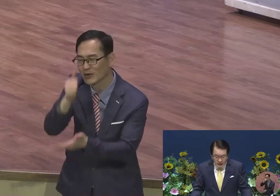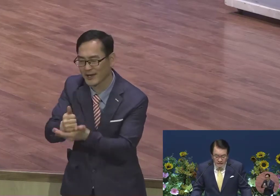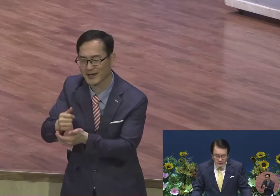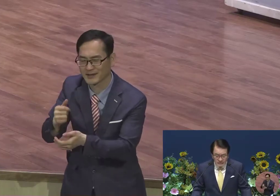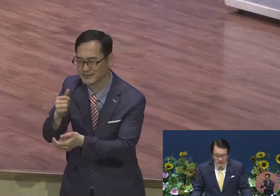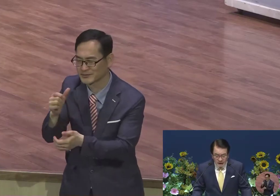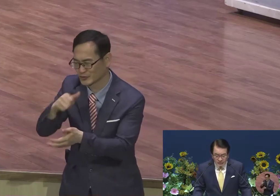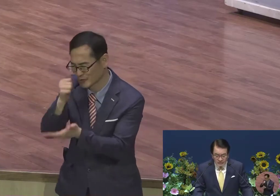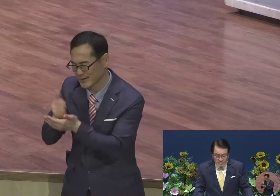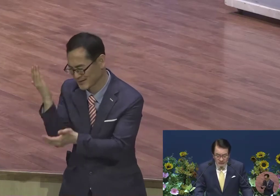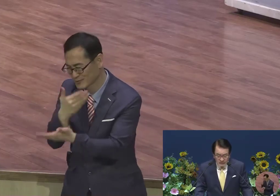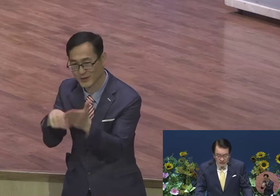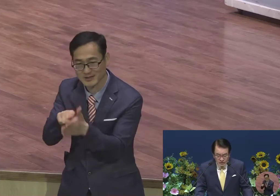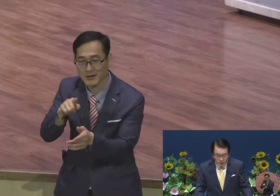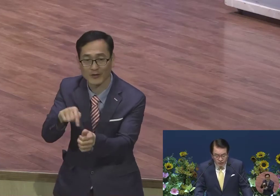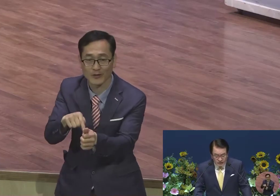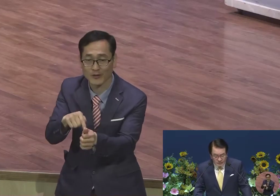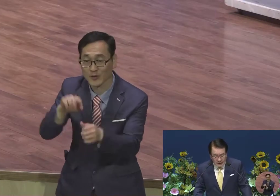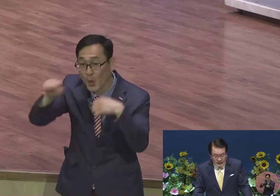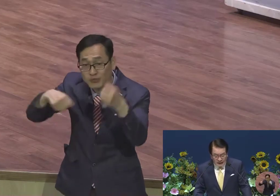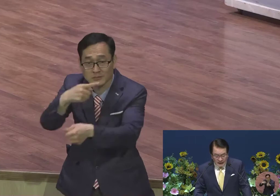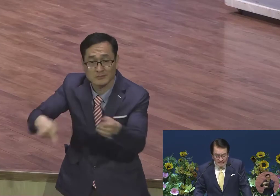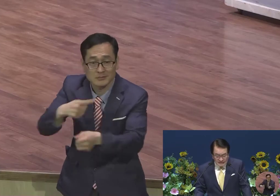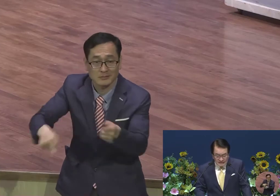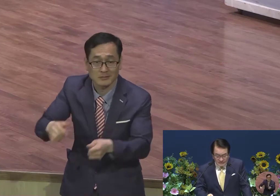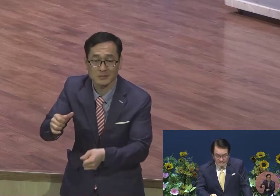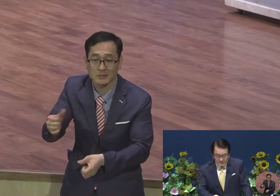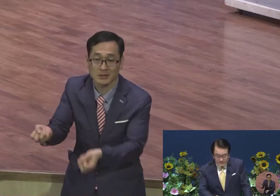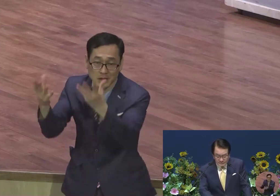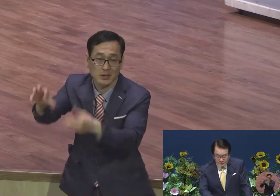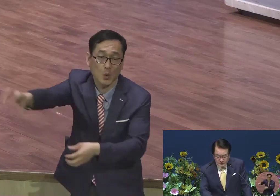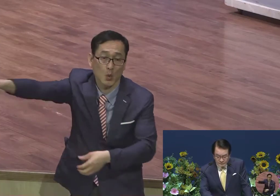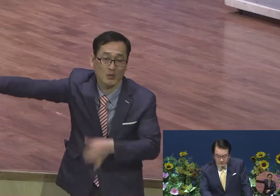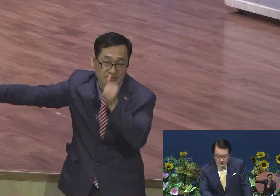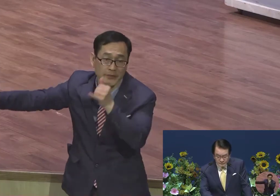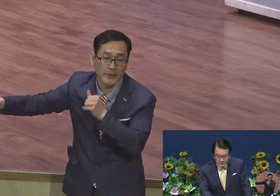똑같이 그들은 하고 있는 그런 종교들이 많이 있어요